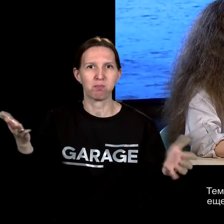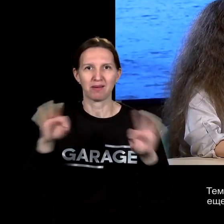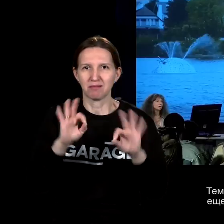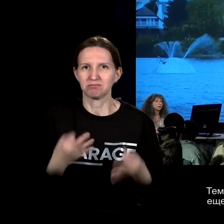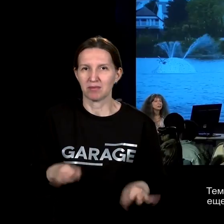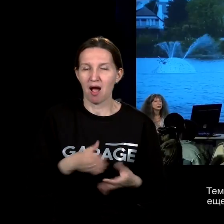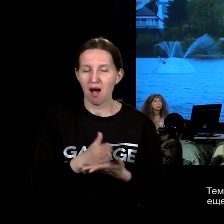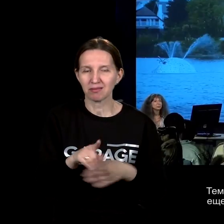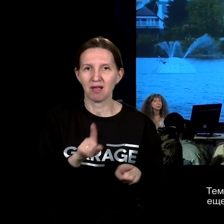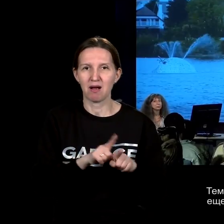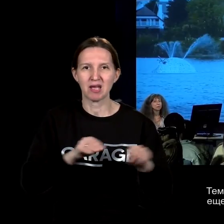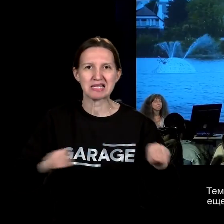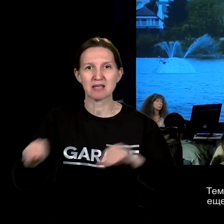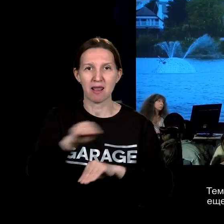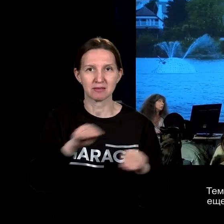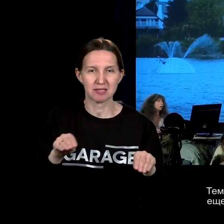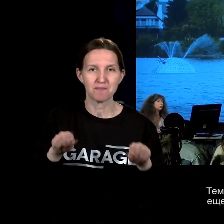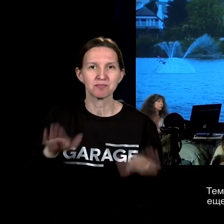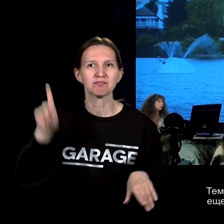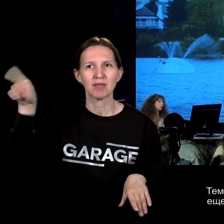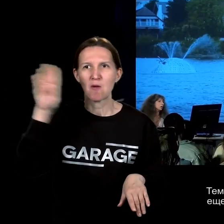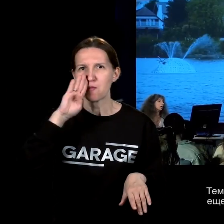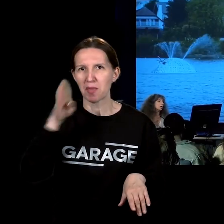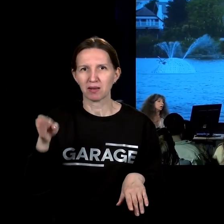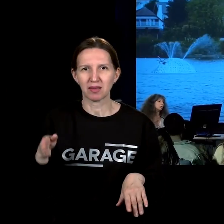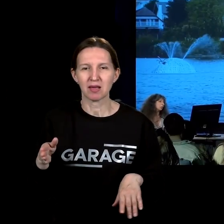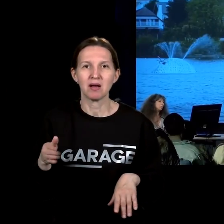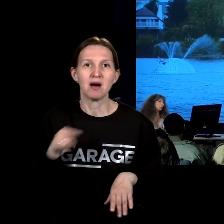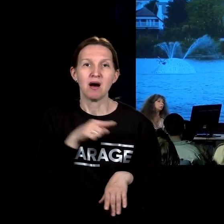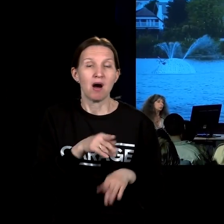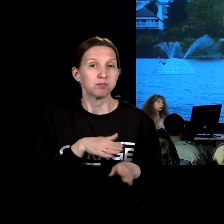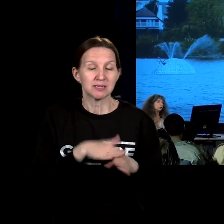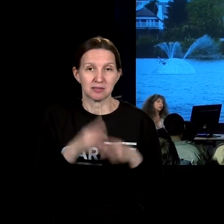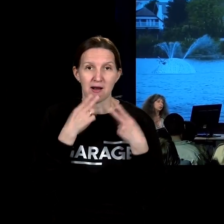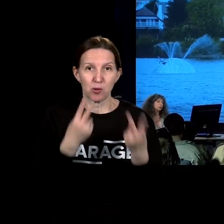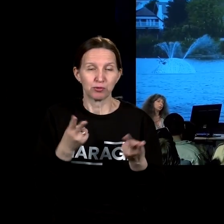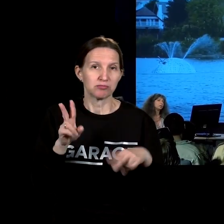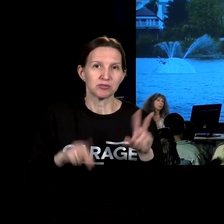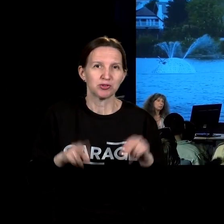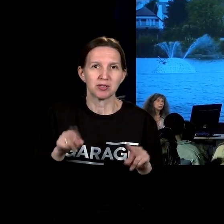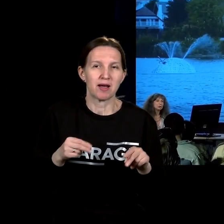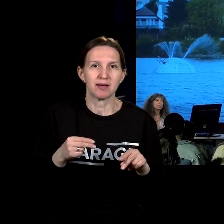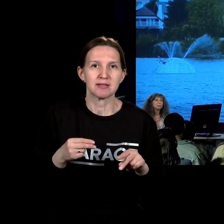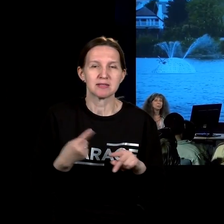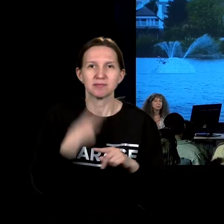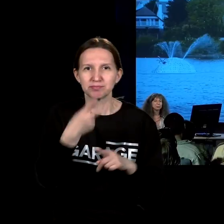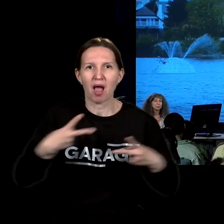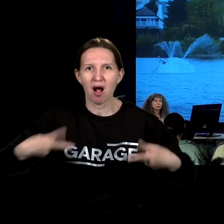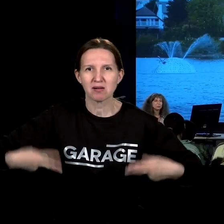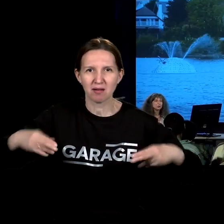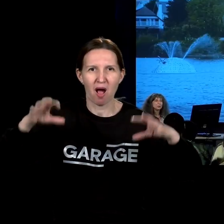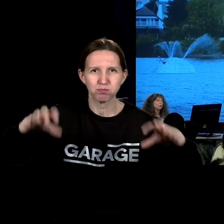вот инсталляция в Бельгии, помните, это, которая абсолютно вот уже является не с крабами, с